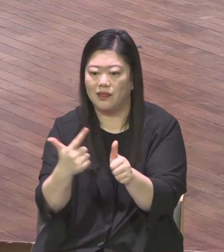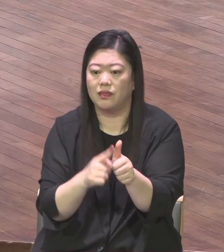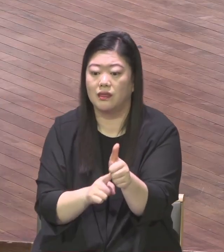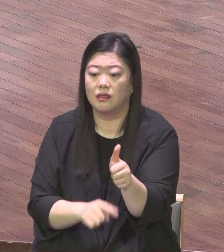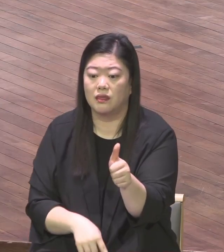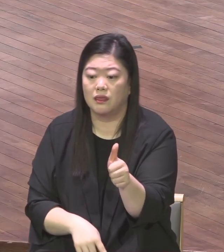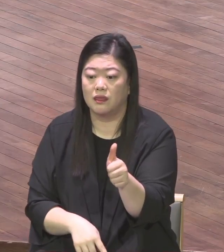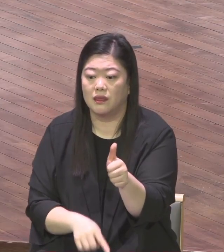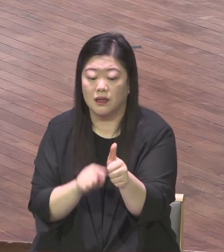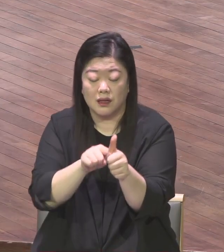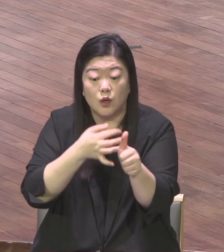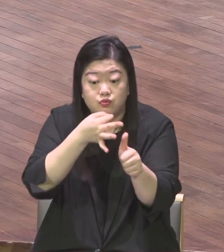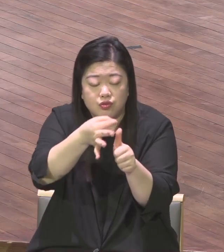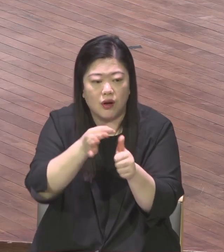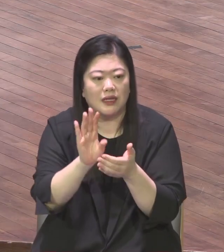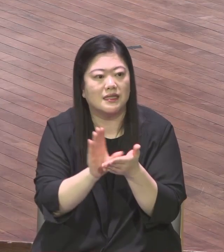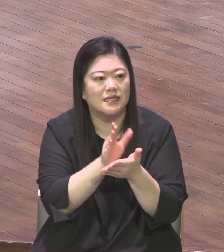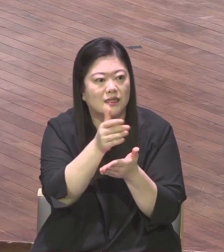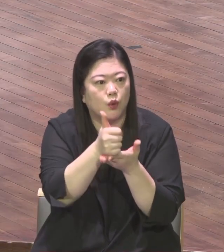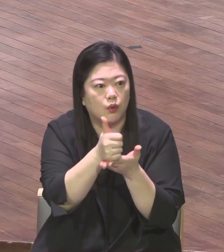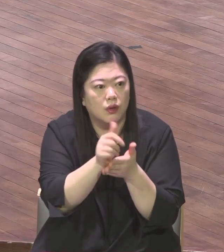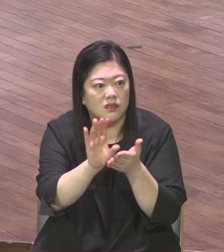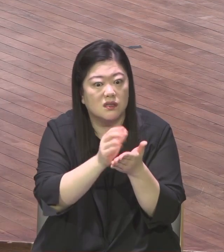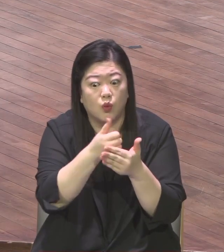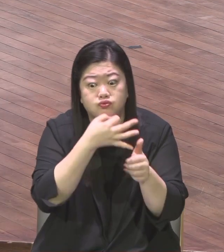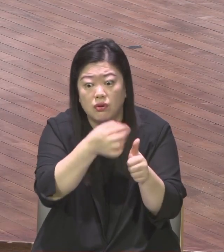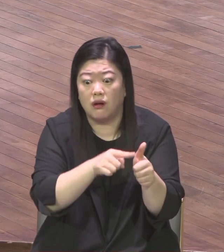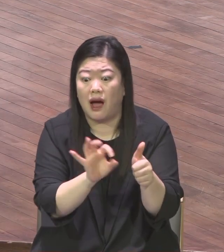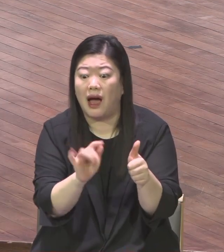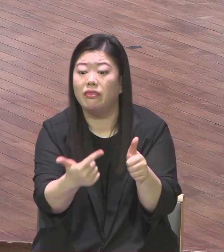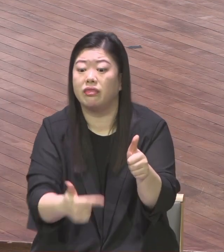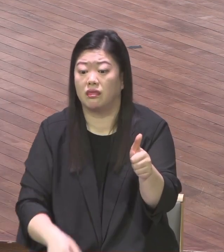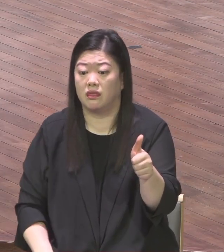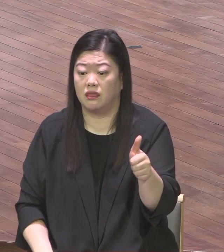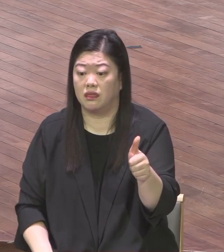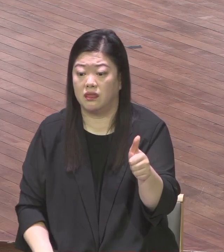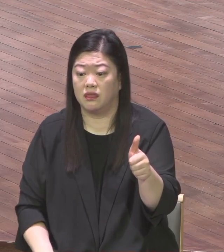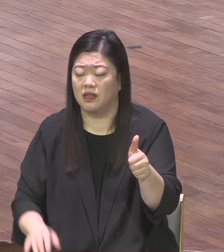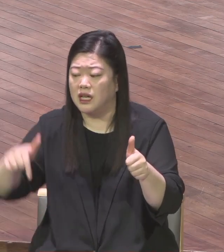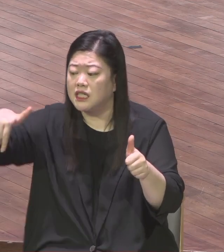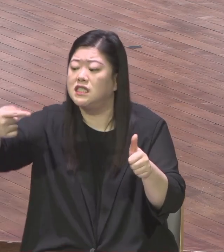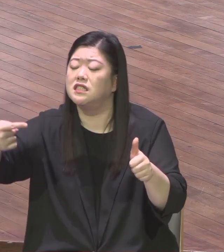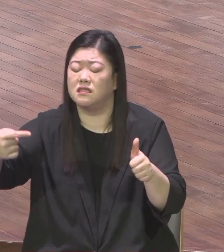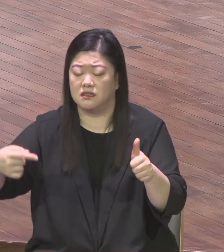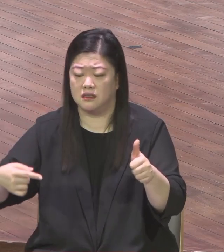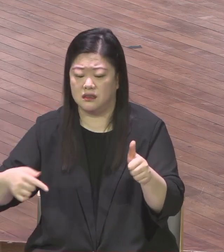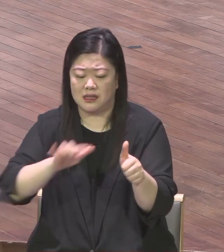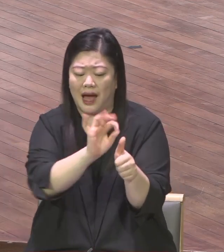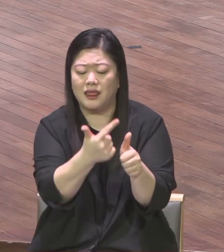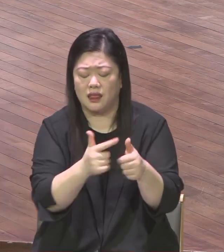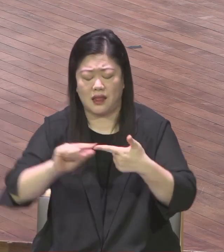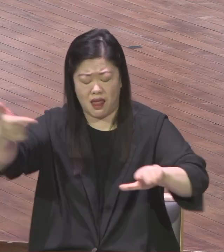안상홍을 뭐라 부르냐? 그리스도라는 것입니다. 안상홍을. 안시인데 안시.